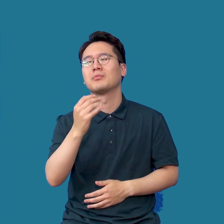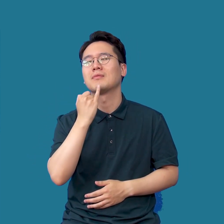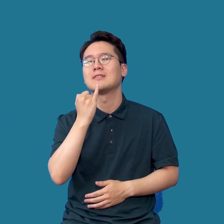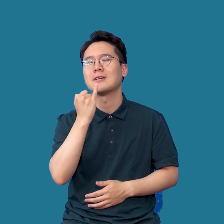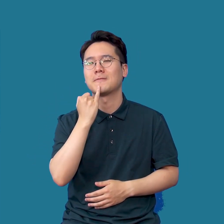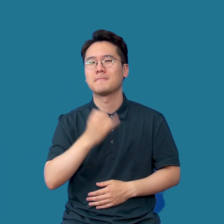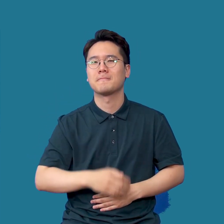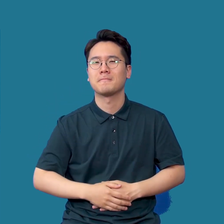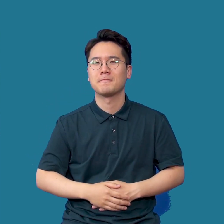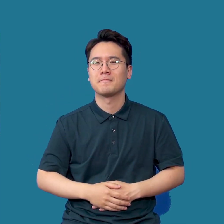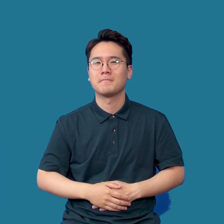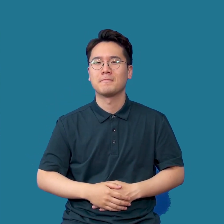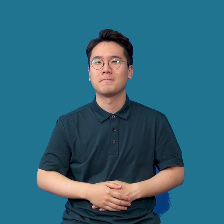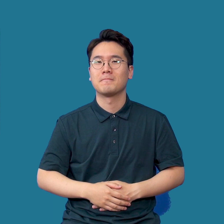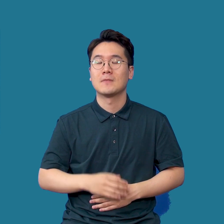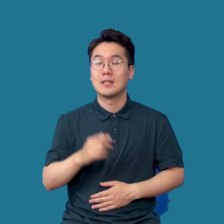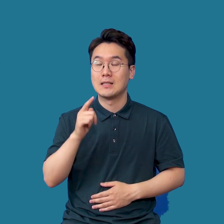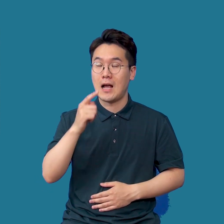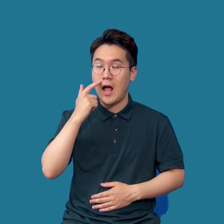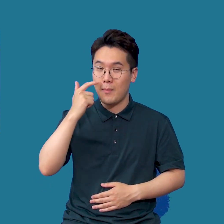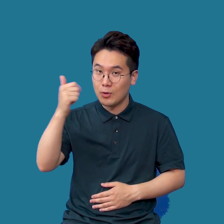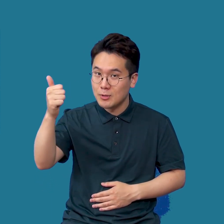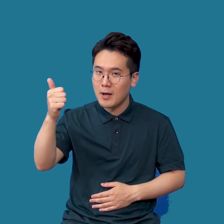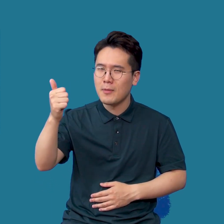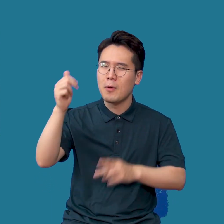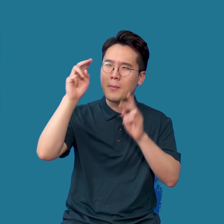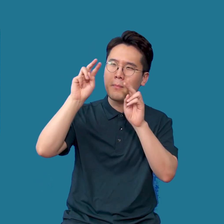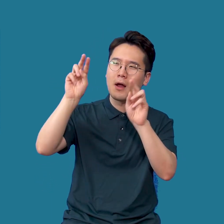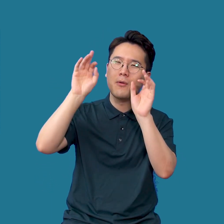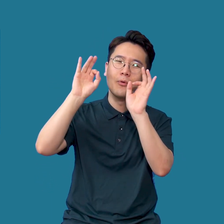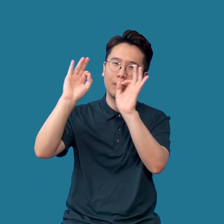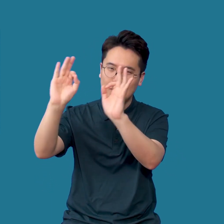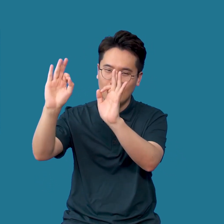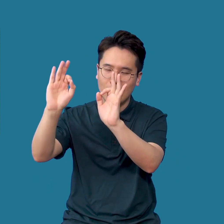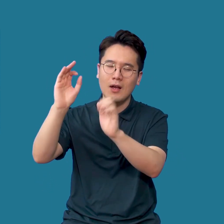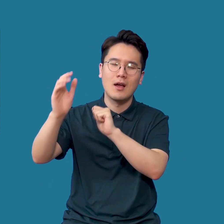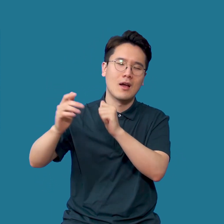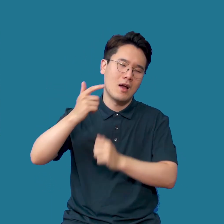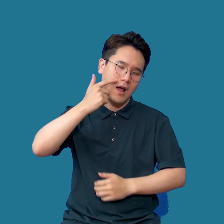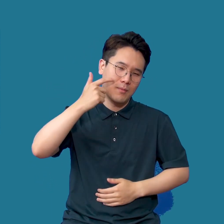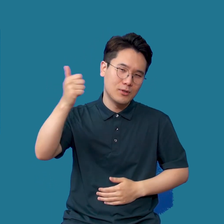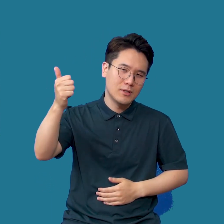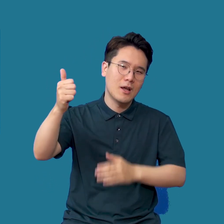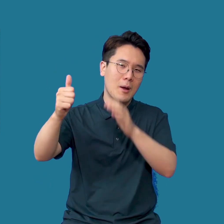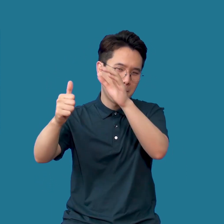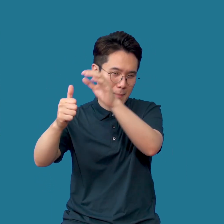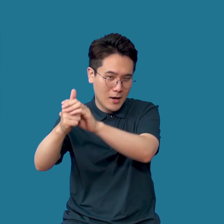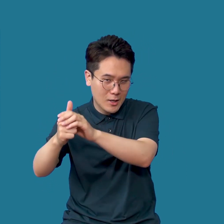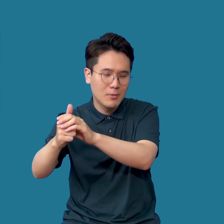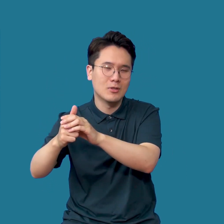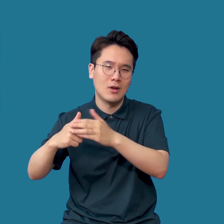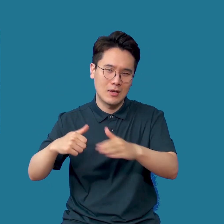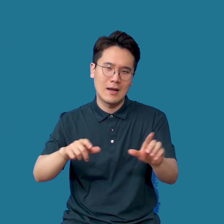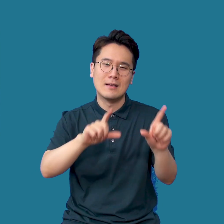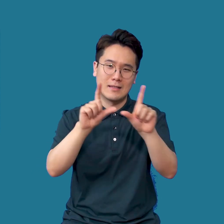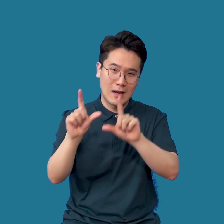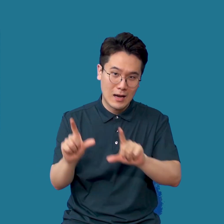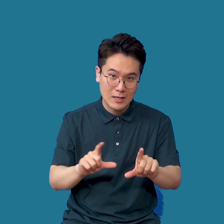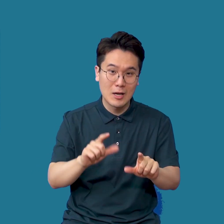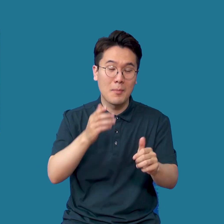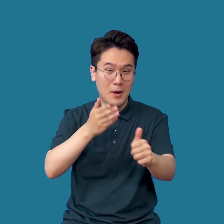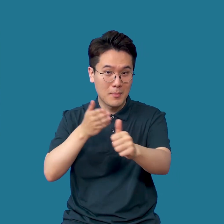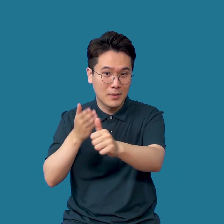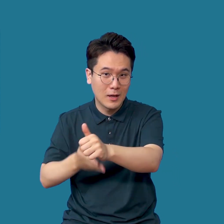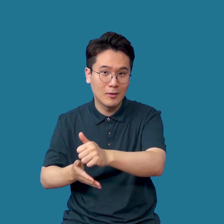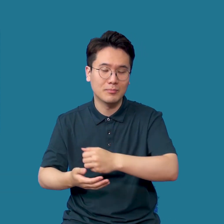여러분 그 아버지만 바라보면서 아버지께 다 맡기면서 나아가는 올 한 해의 삶이 되시기를